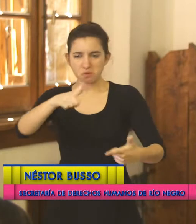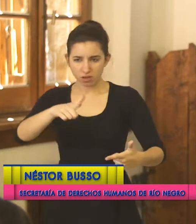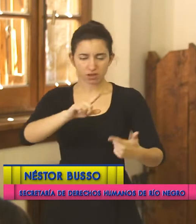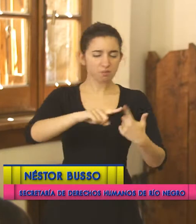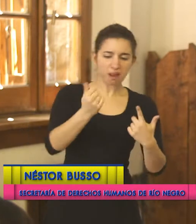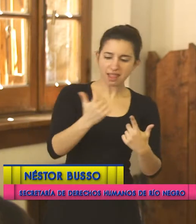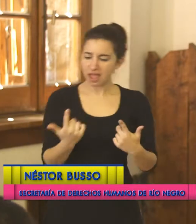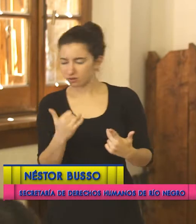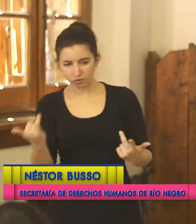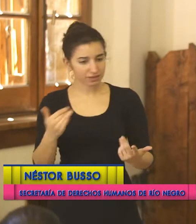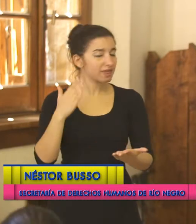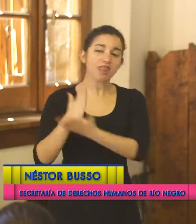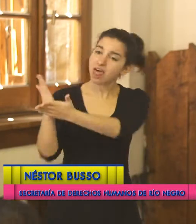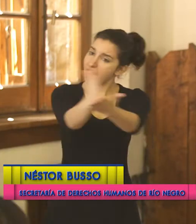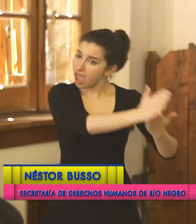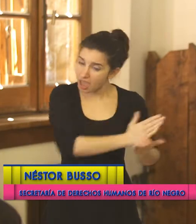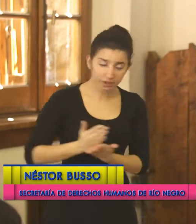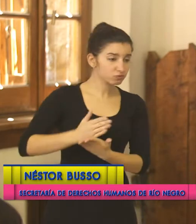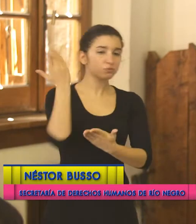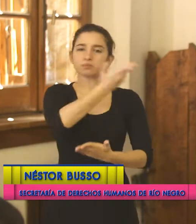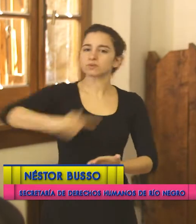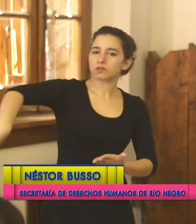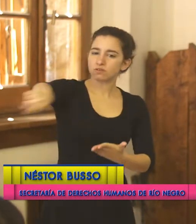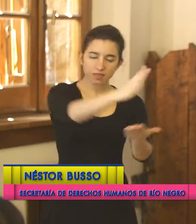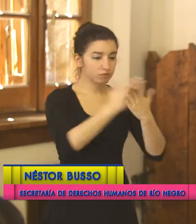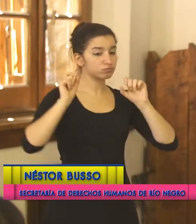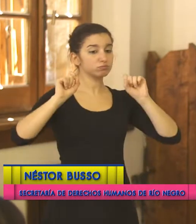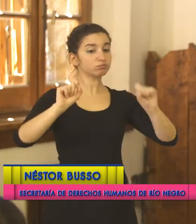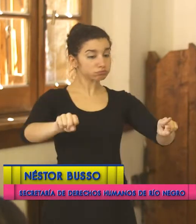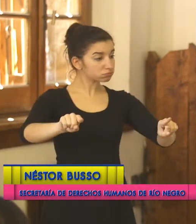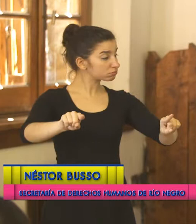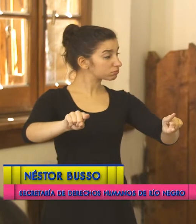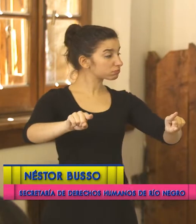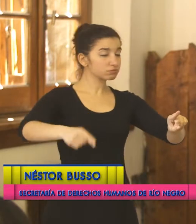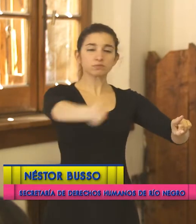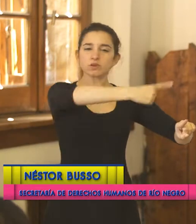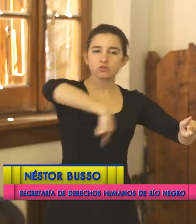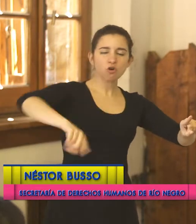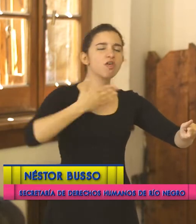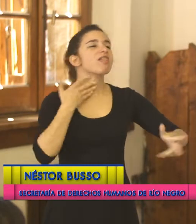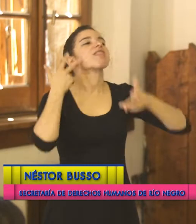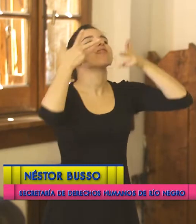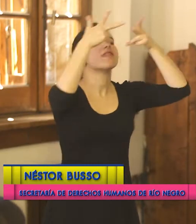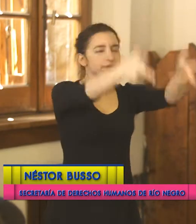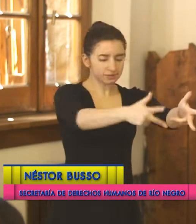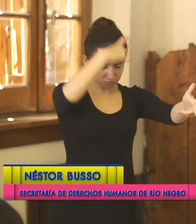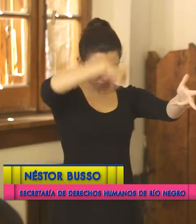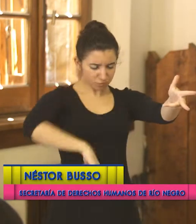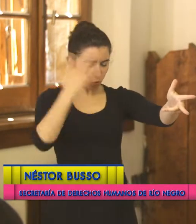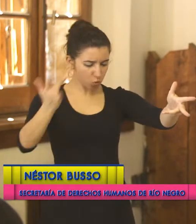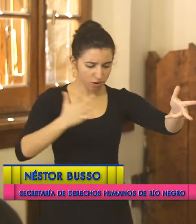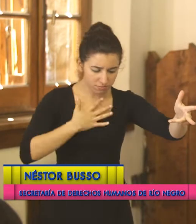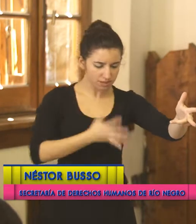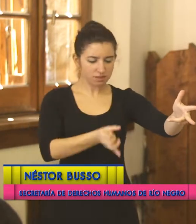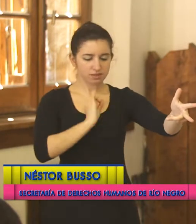es un derecho de todas las personas a decir y a decir desde su lugar desde su cultura